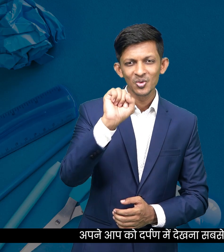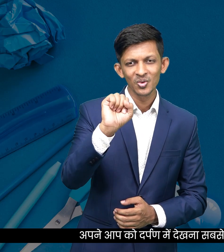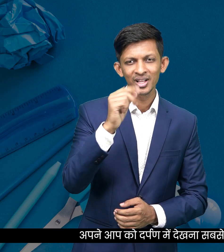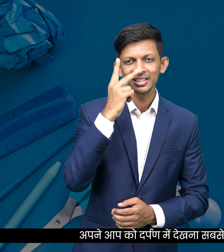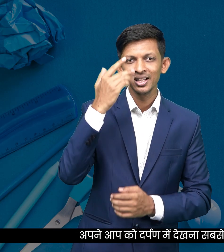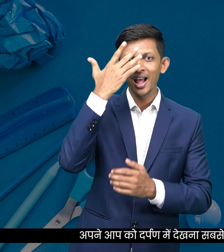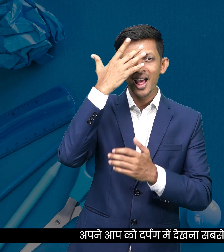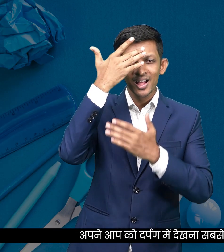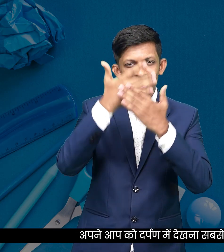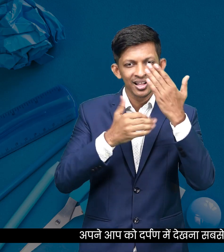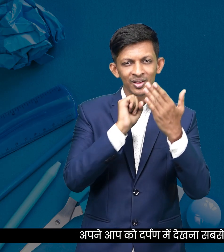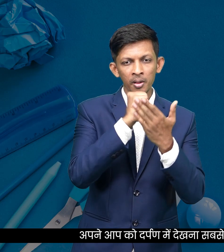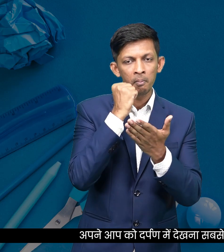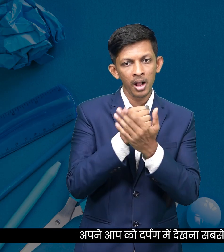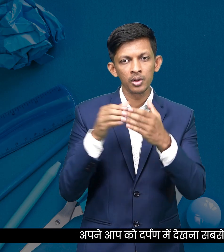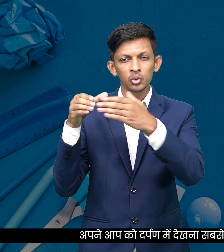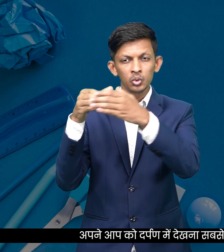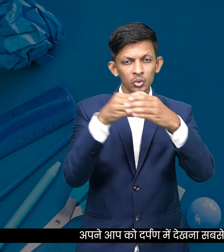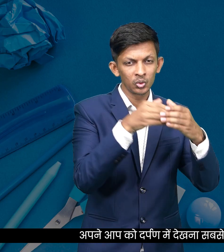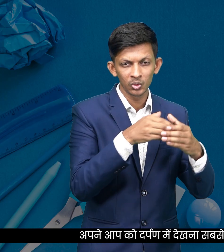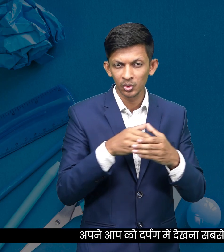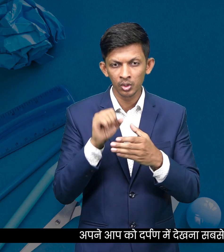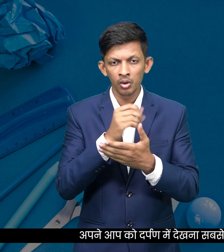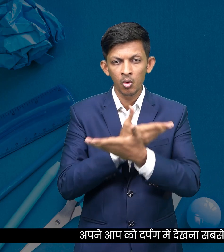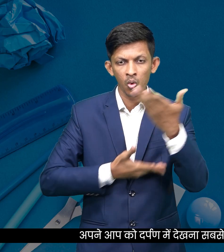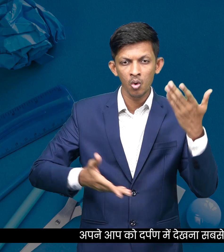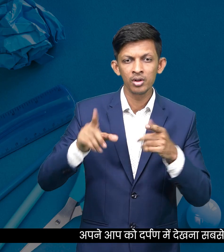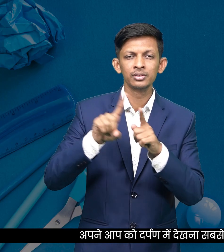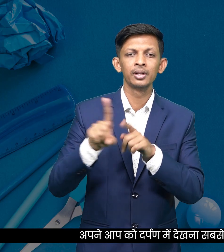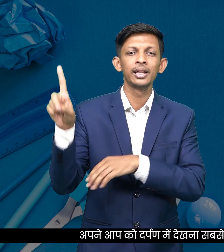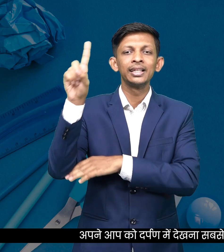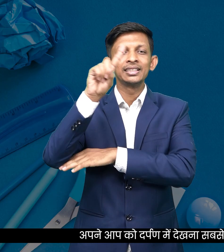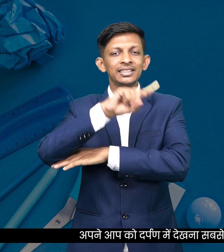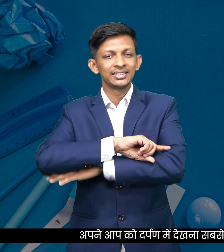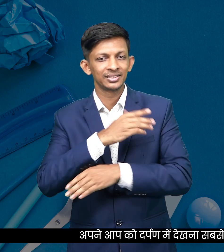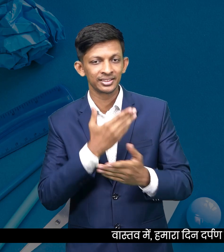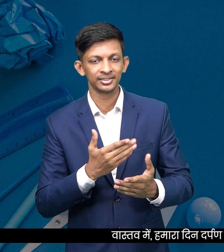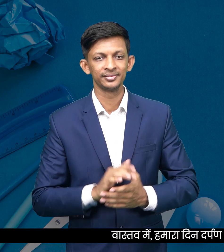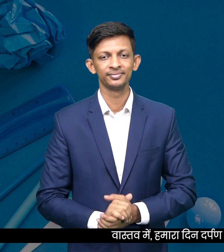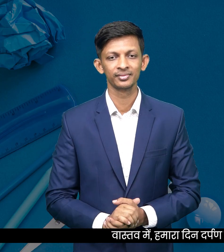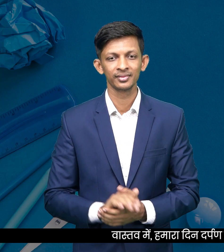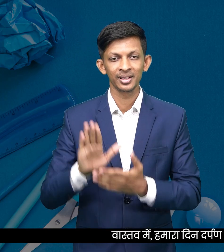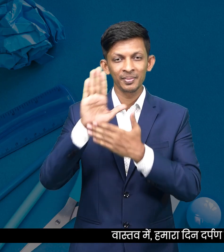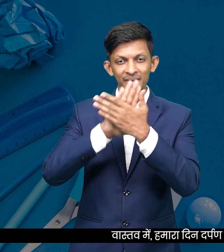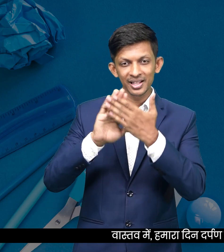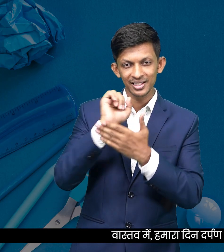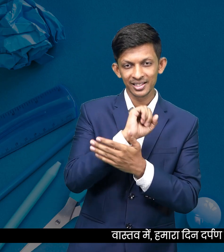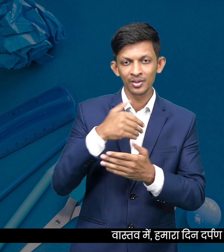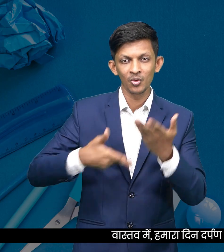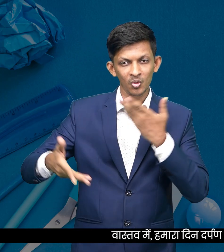अपने आप को दर्पण में देखना सबसे आम बात है जो हम प्रतिदिन करते हैं। वास्तव में हमारा दिन